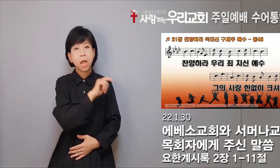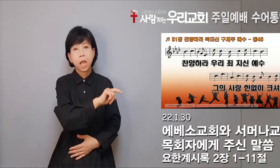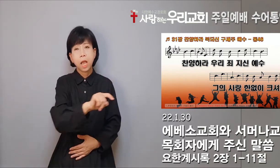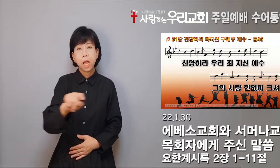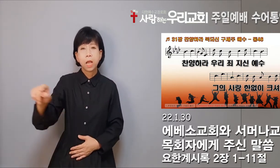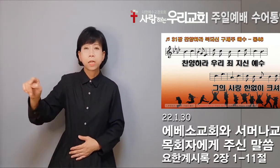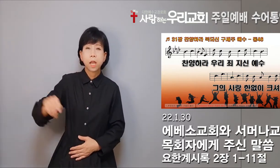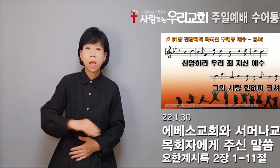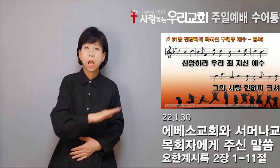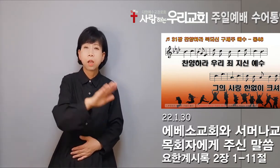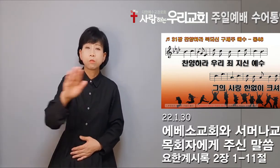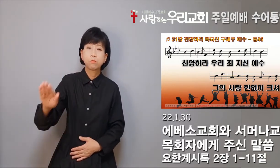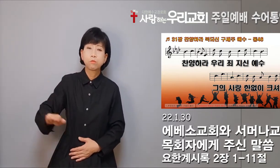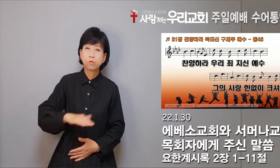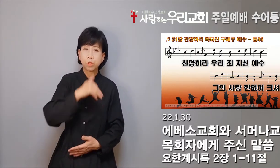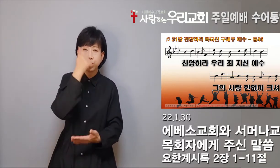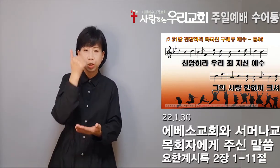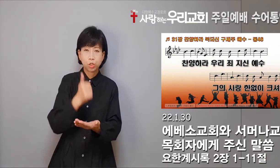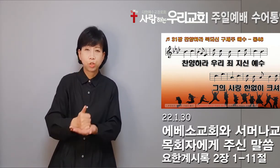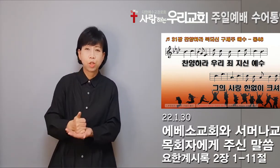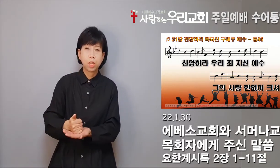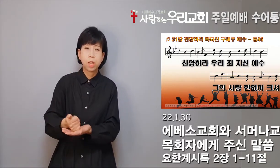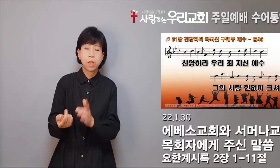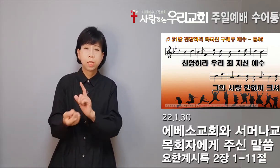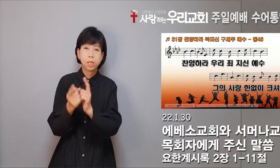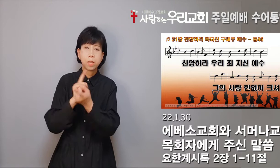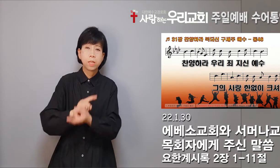찬양하라 우리 죄 지신 예수